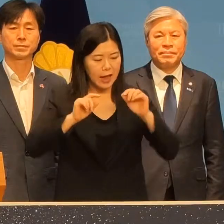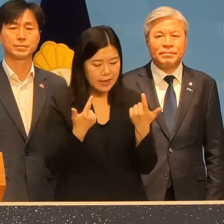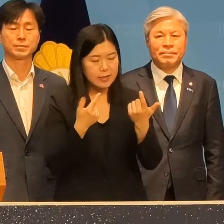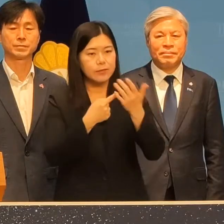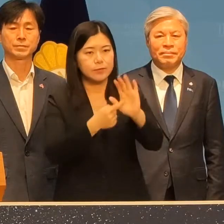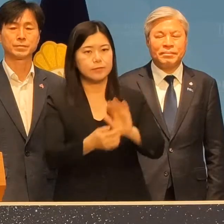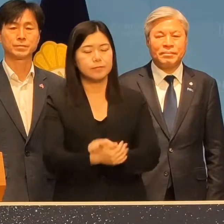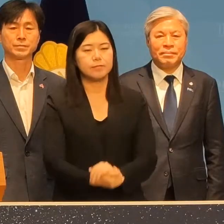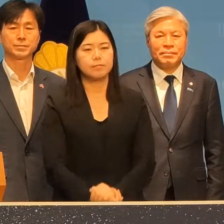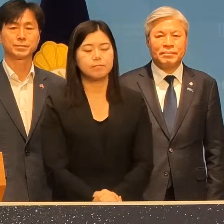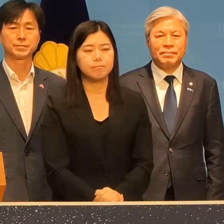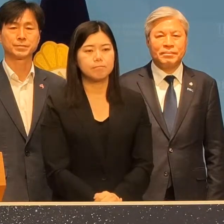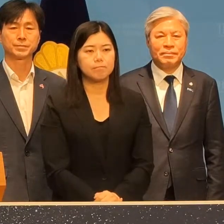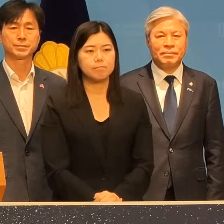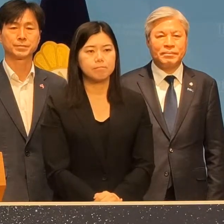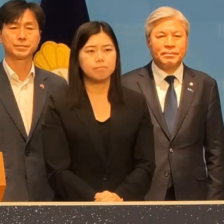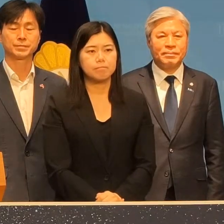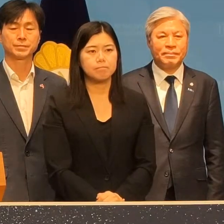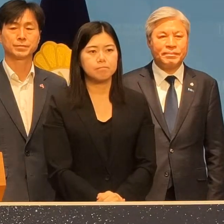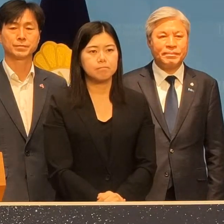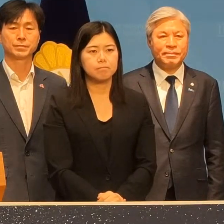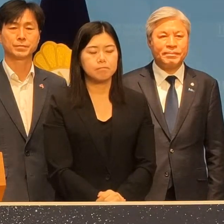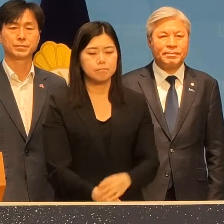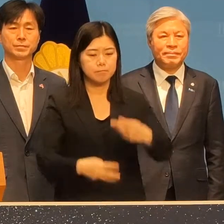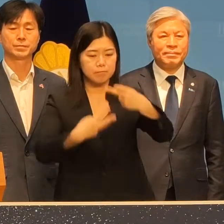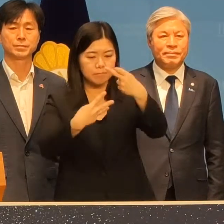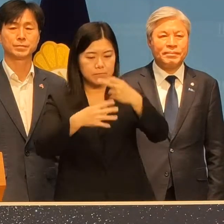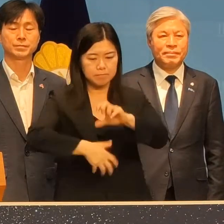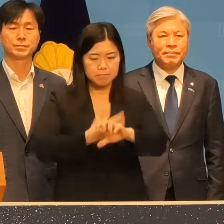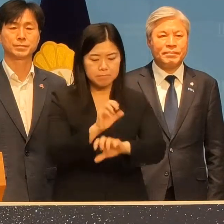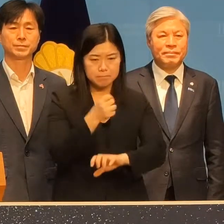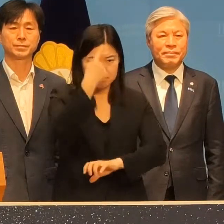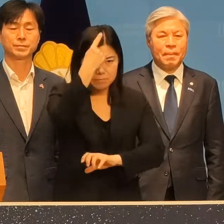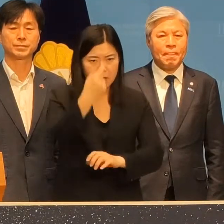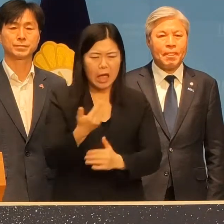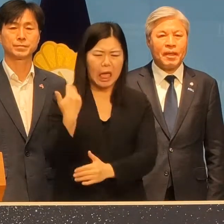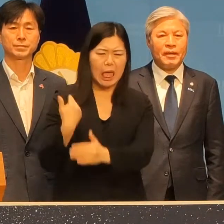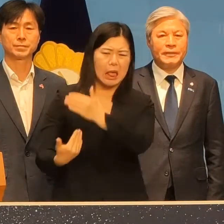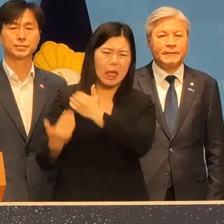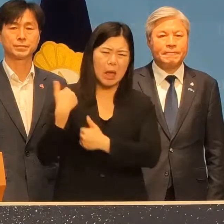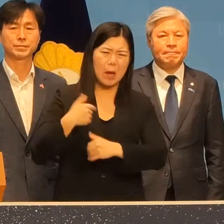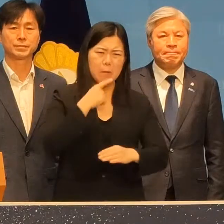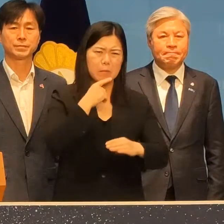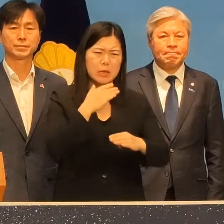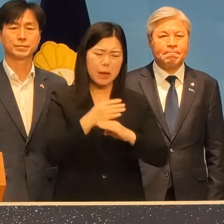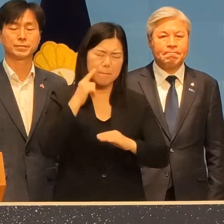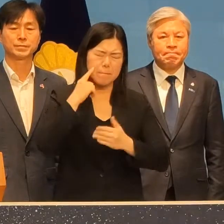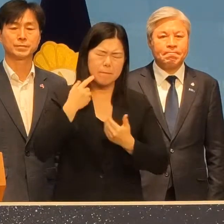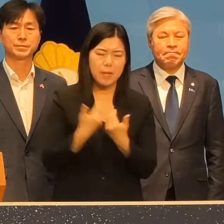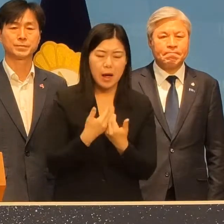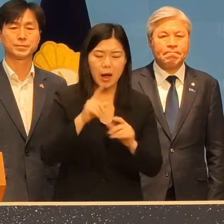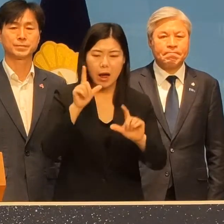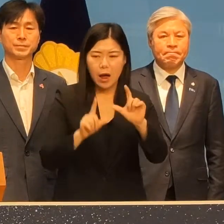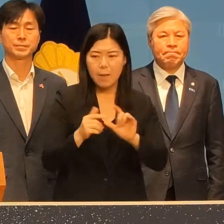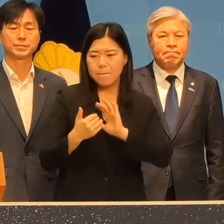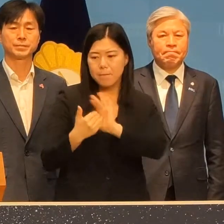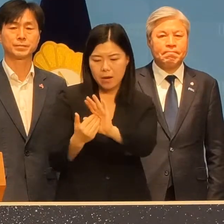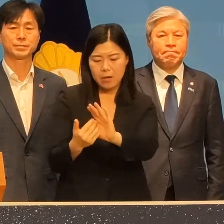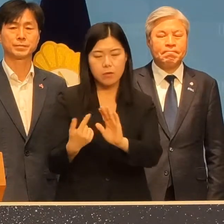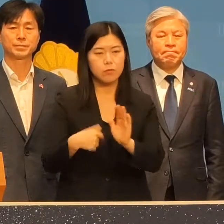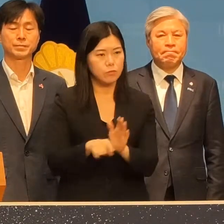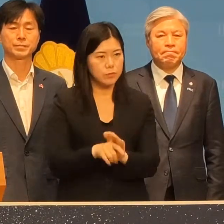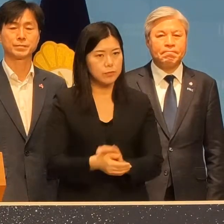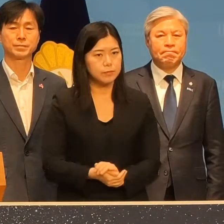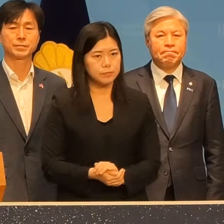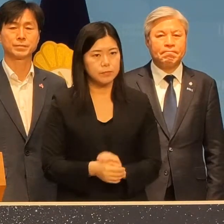밝히고 시작하겠습니다. 12.3 내란으로 드러난 퇴행적 반민주 세력의 발호를 막기 위해